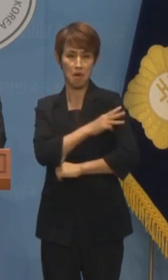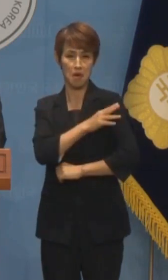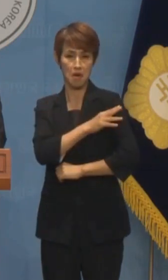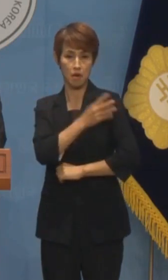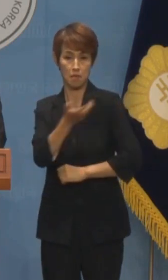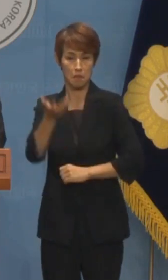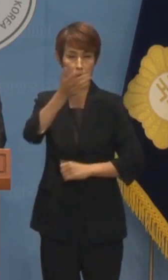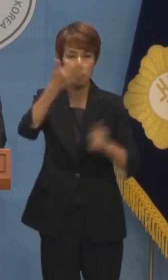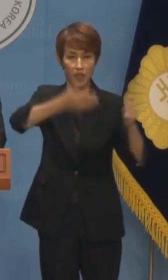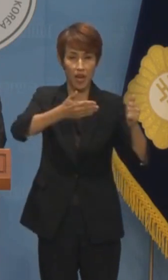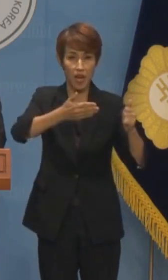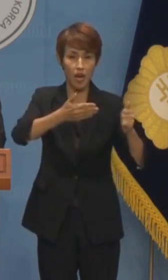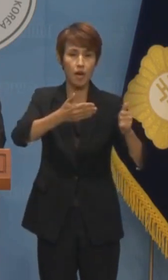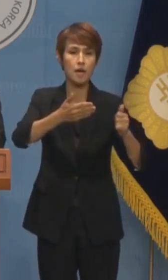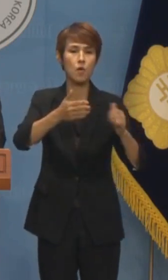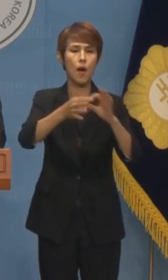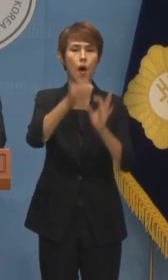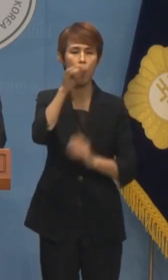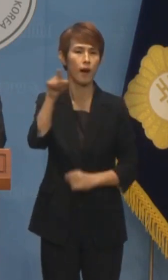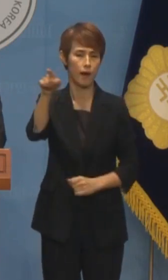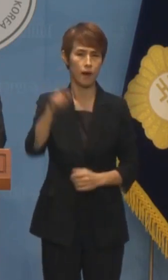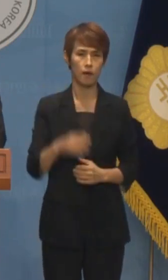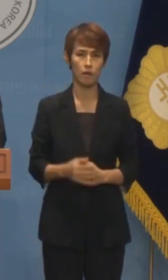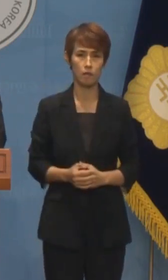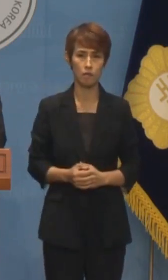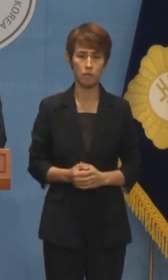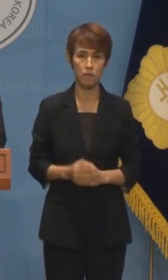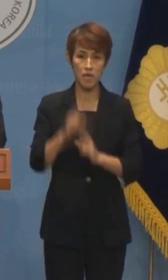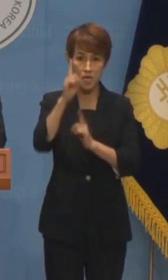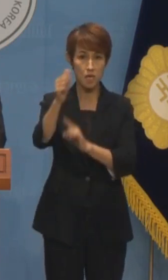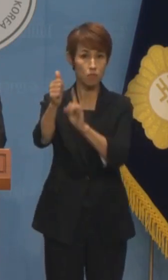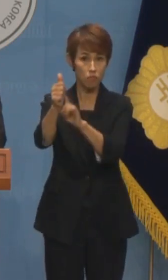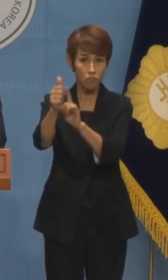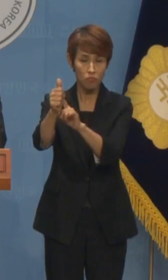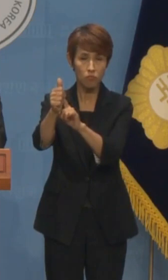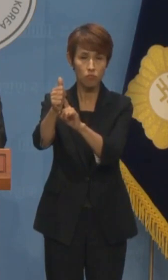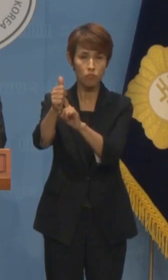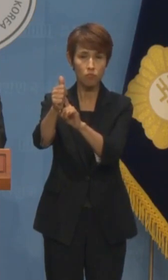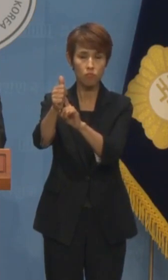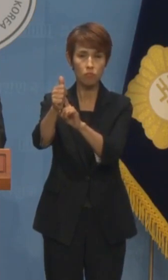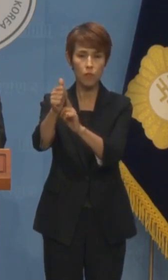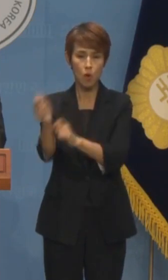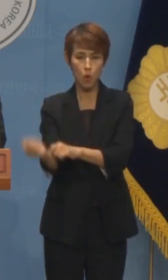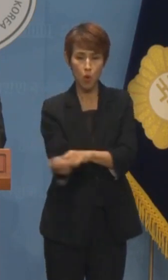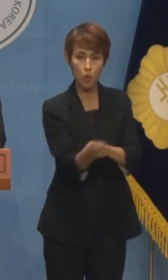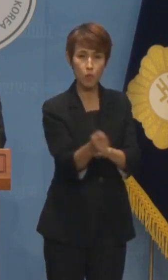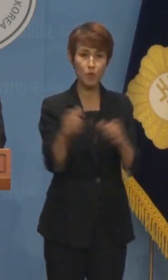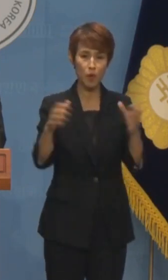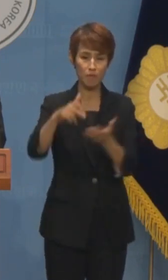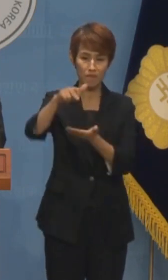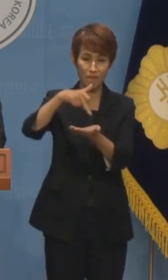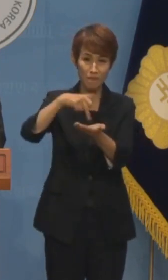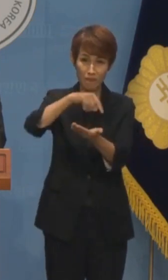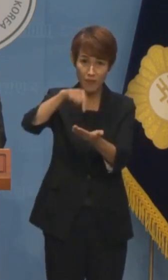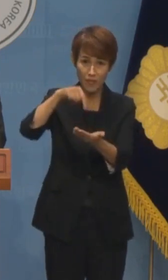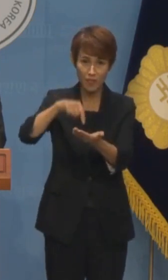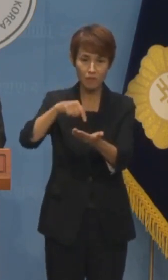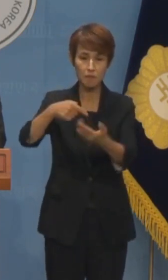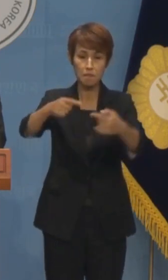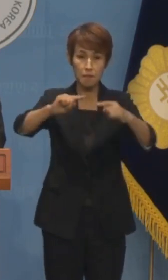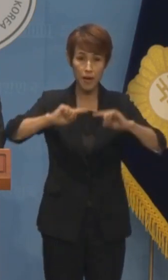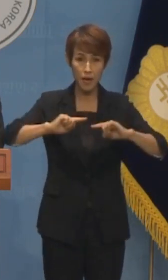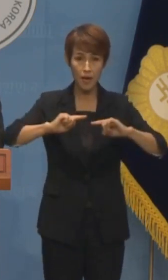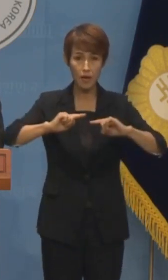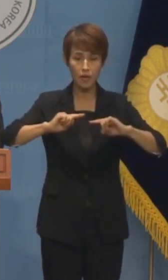있는 것으로 알려졌습니다. 이런 이종우 전 대표가 골프 모임 단체 대화방에 함께 참여하고